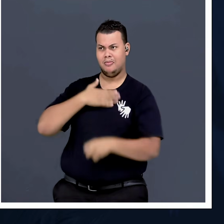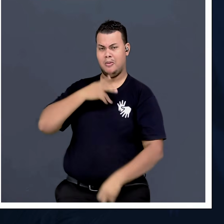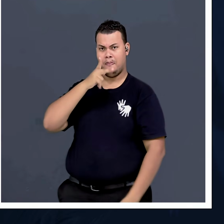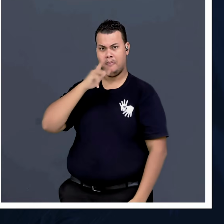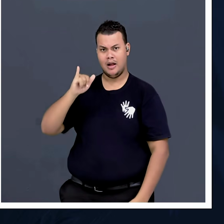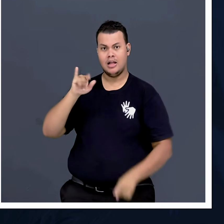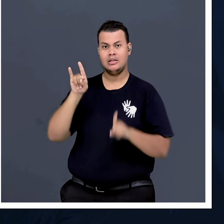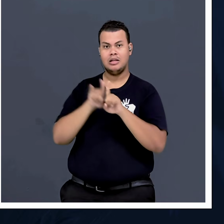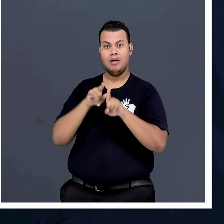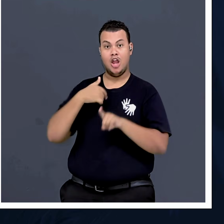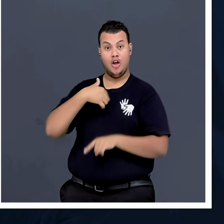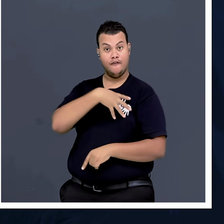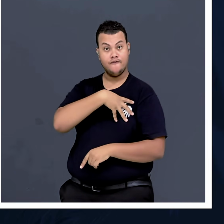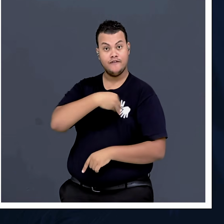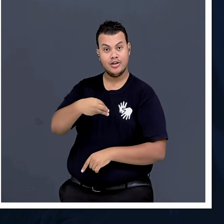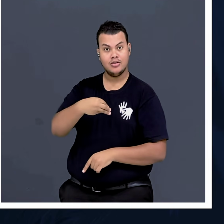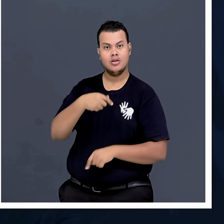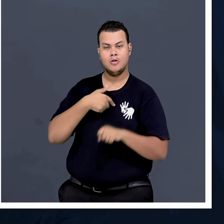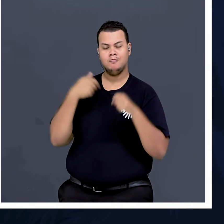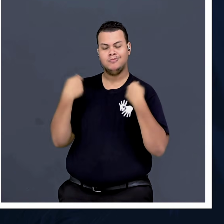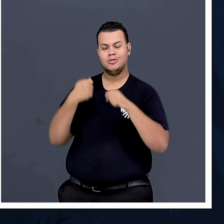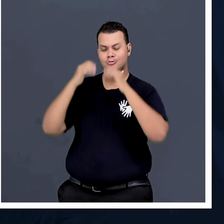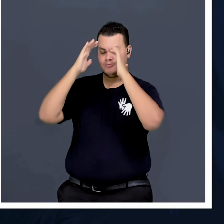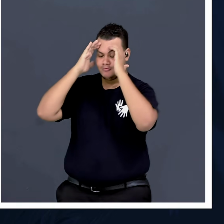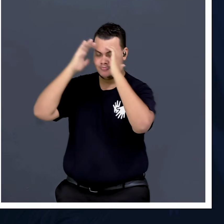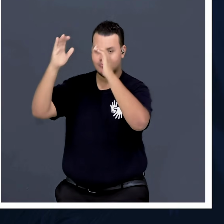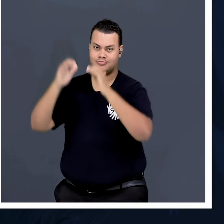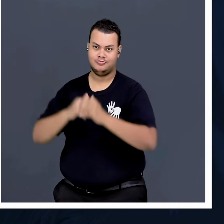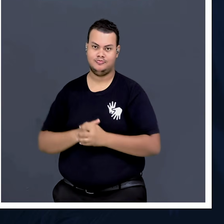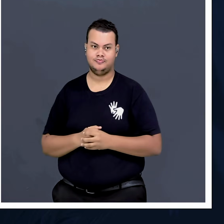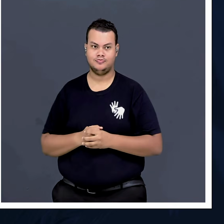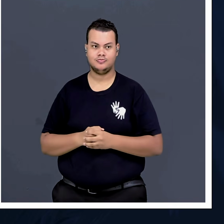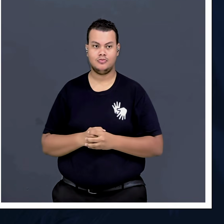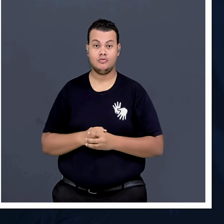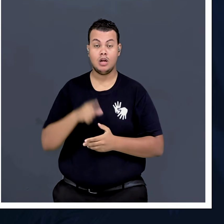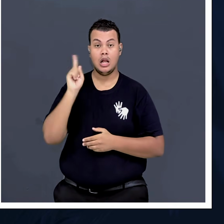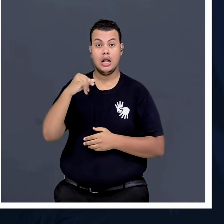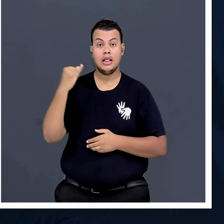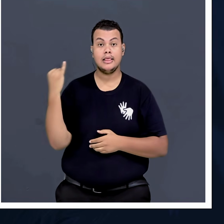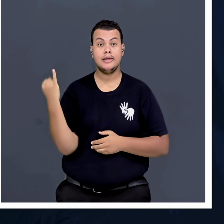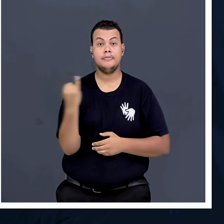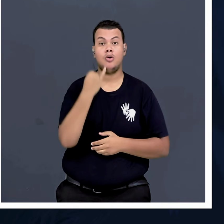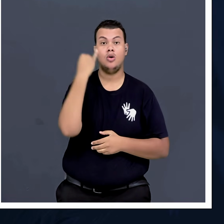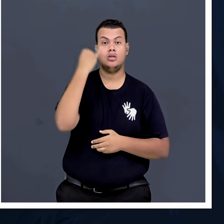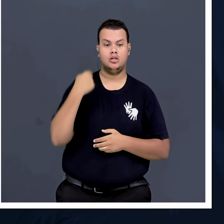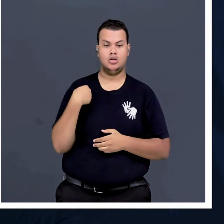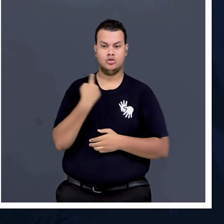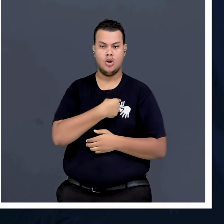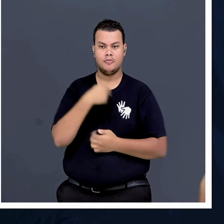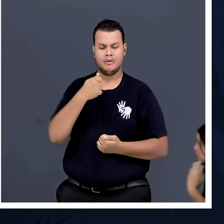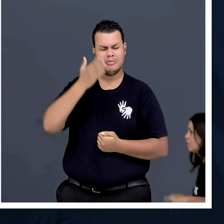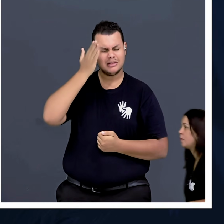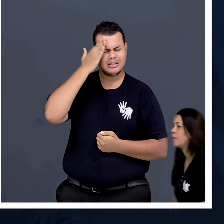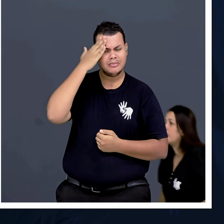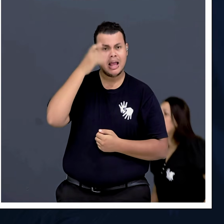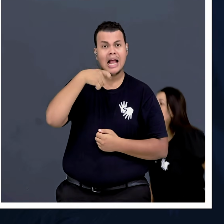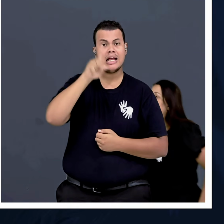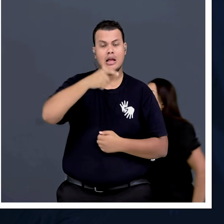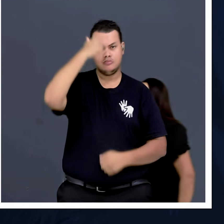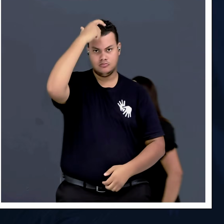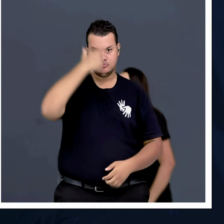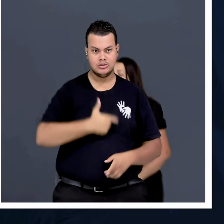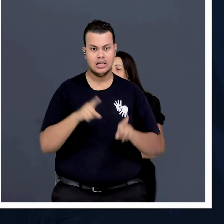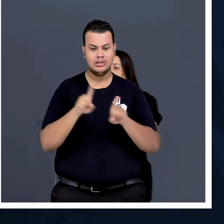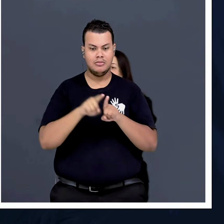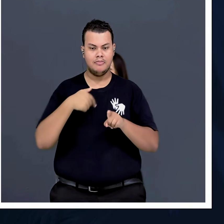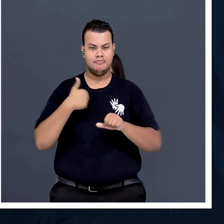pai e eu como filho decido obedecê-lo. A importância de nós sabermos quem somos e